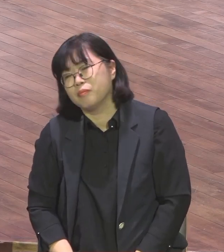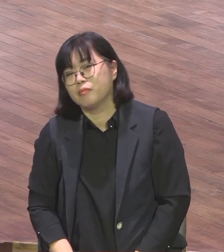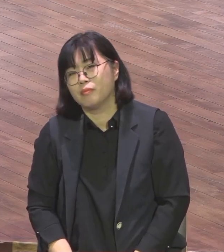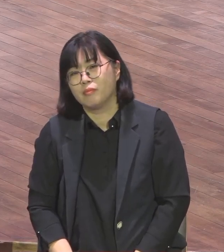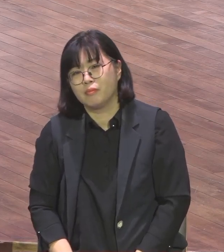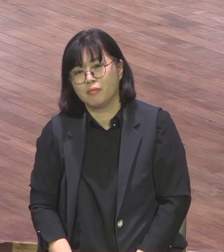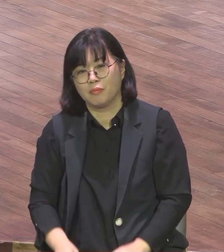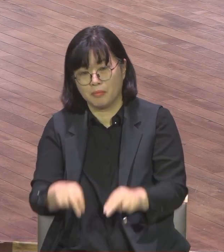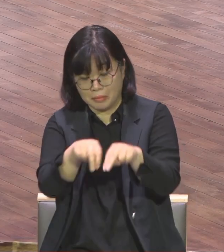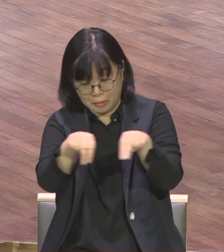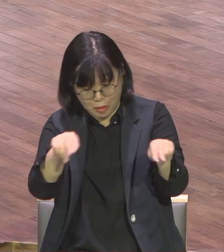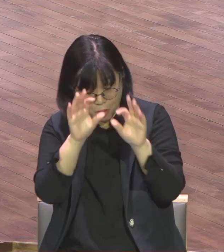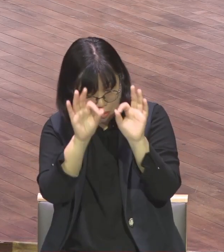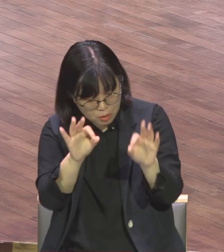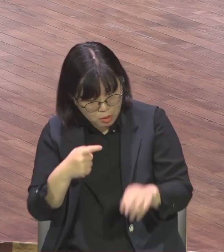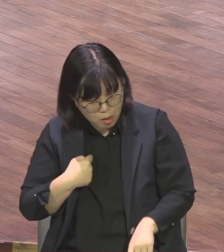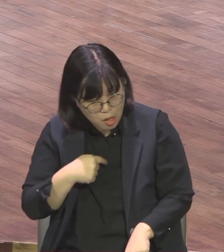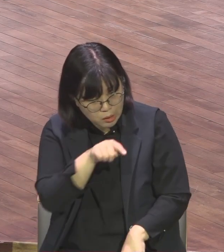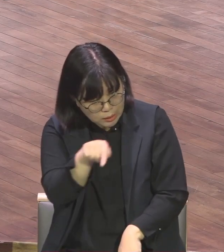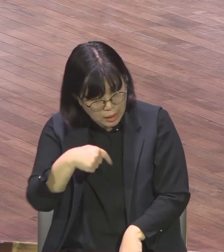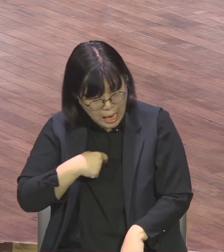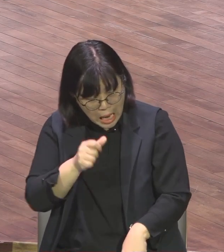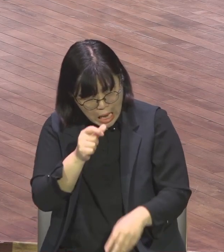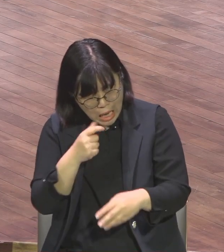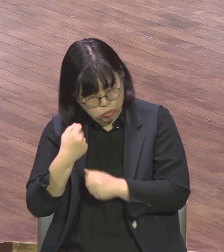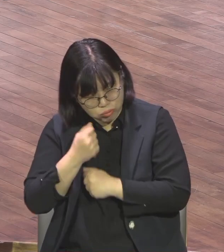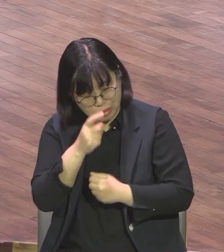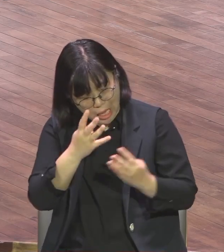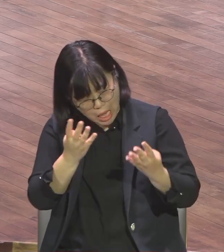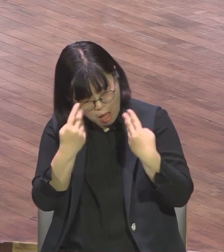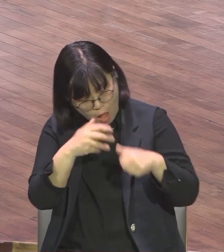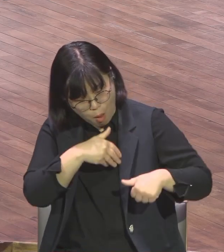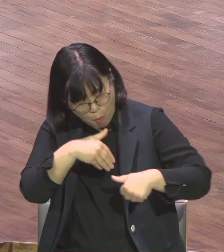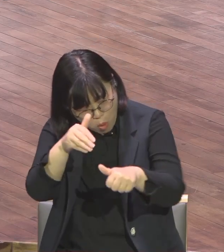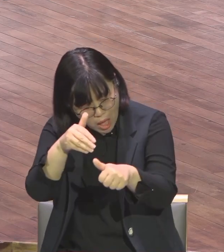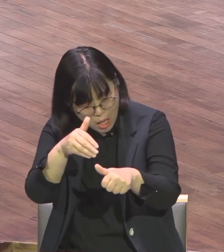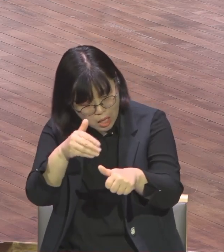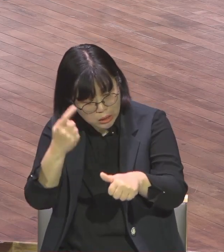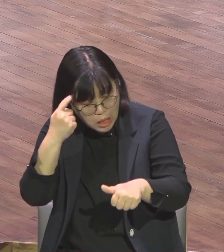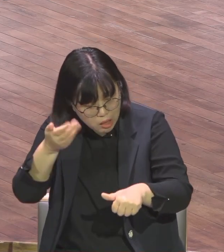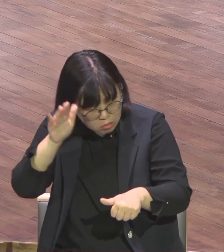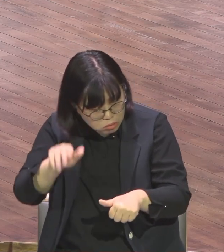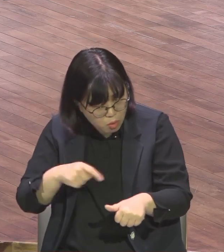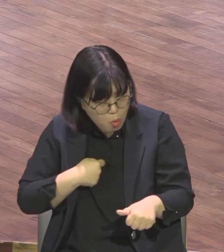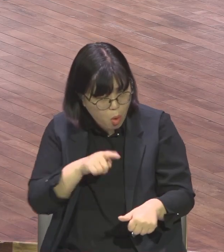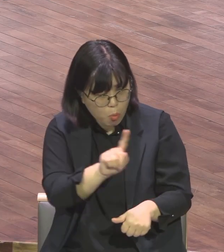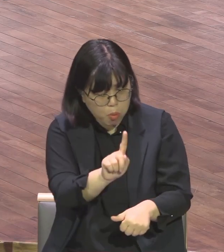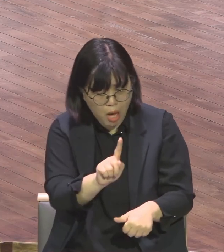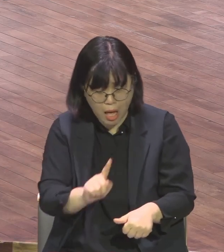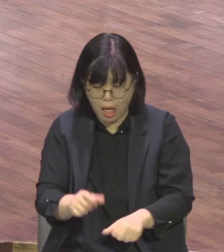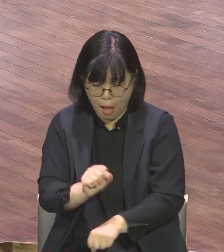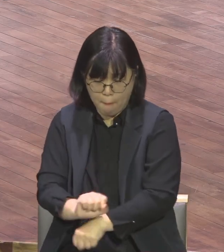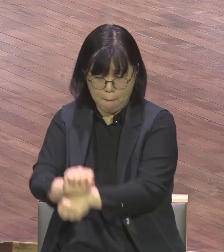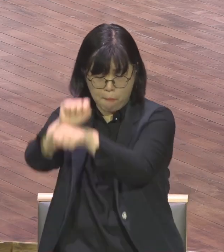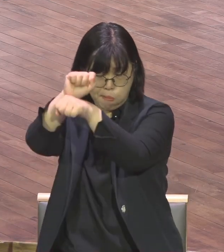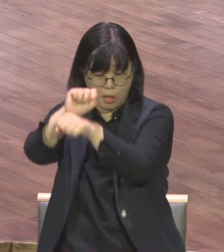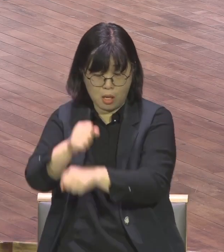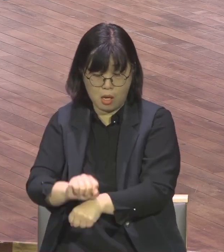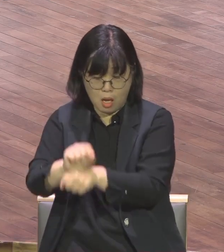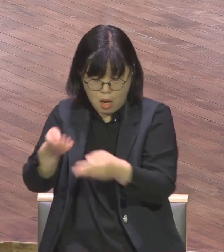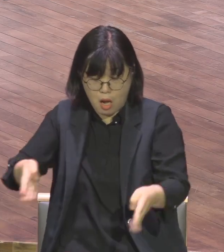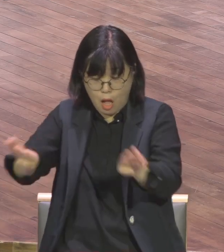창고의 놈들 키 잡은 놈들이 딱 8명 썼단 말이에요. 그럼 이놈들 집어넣어버리면 이 예하 부대에서 보급을 받으러 와야